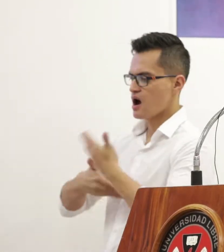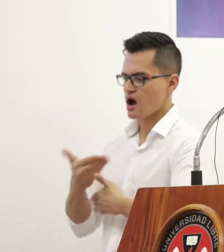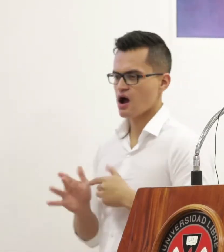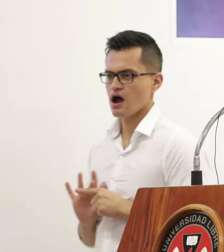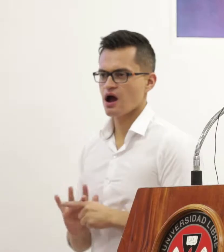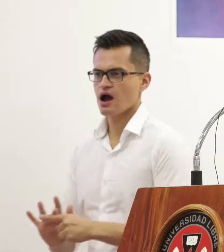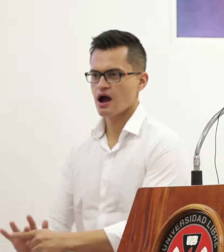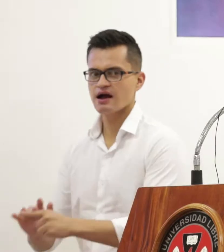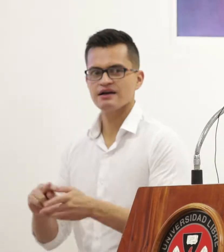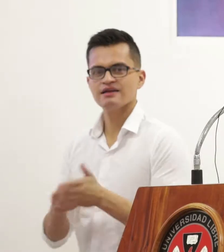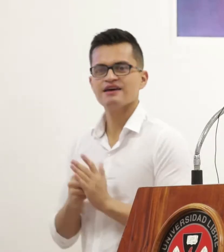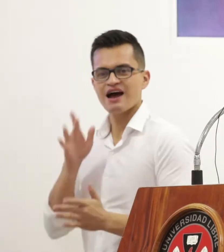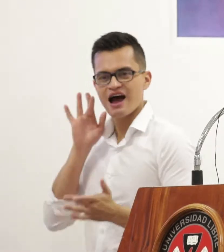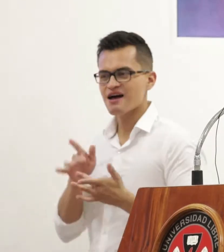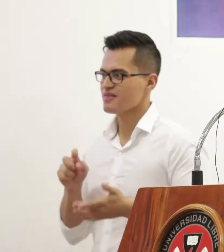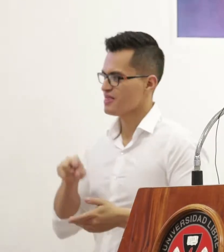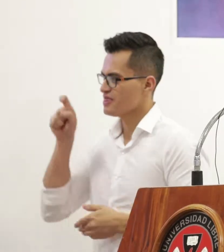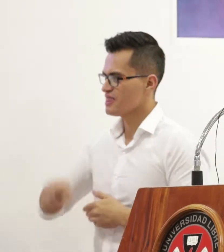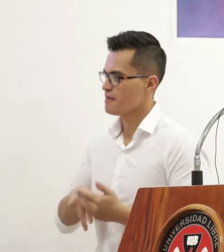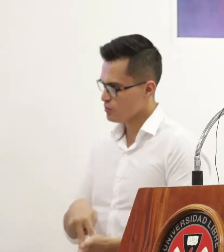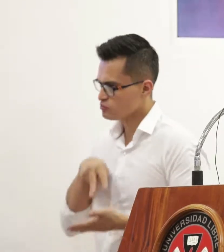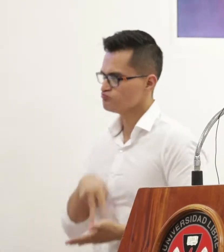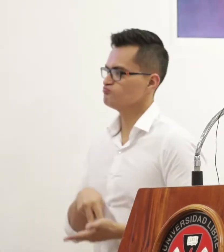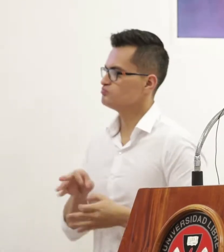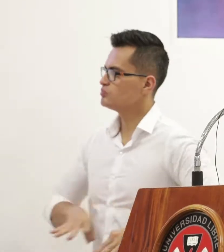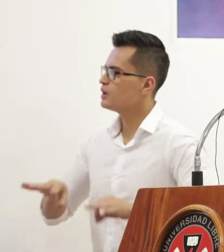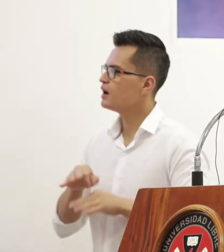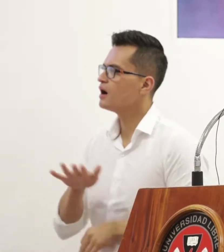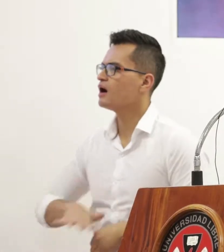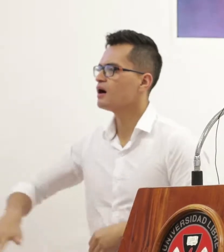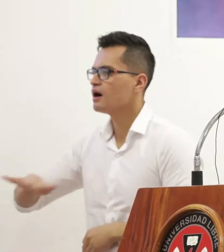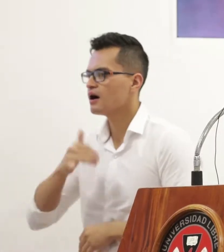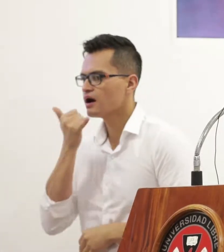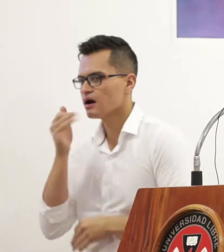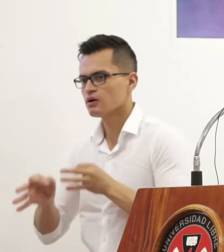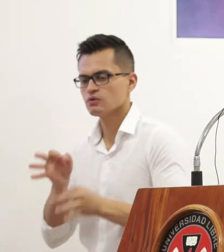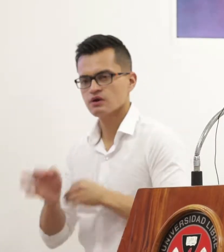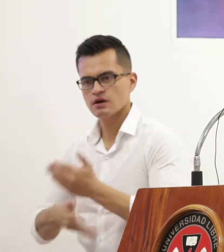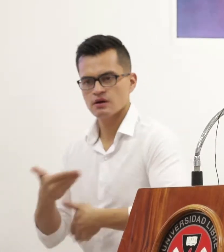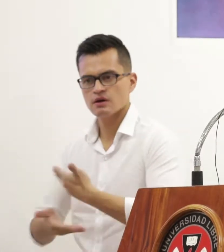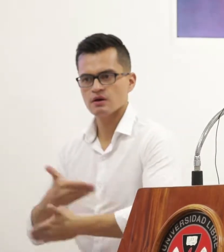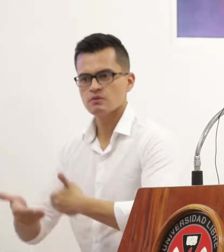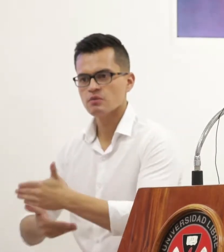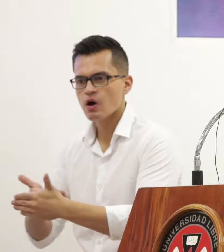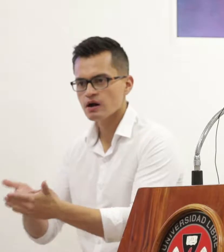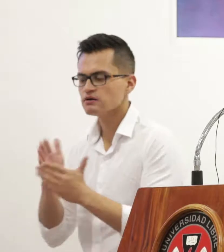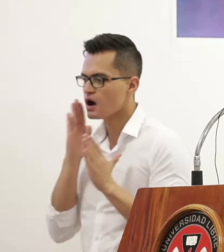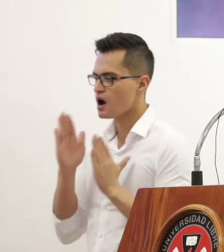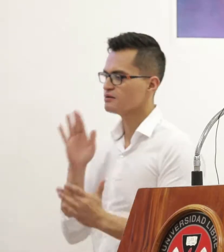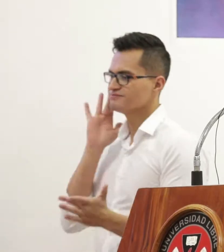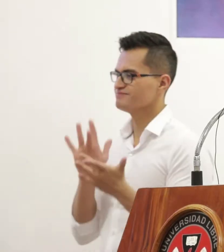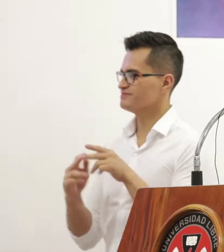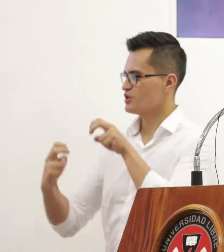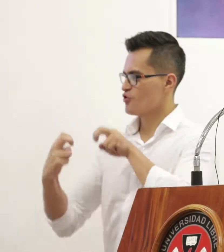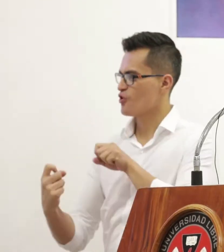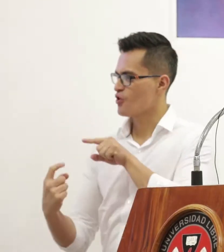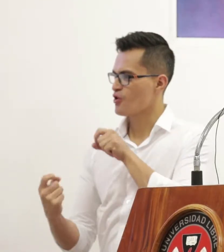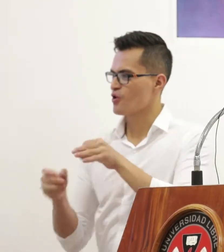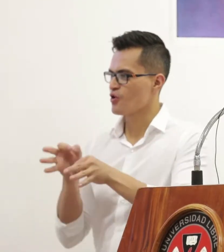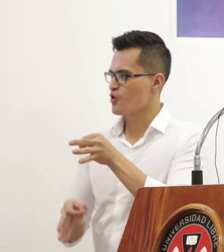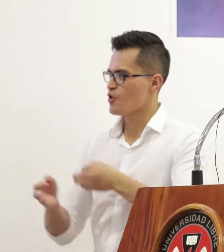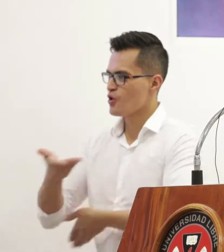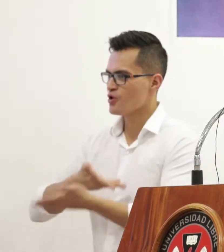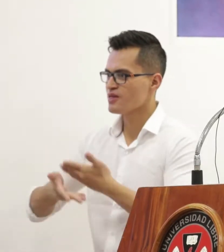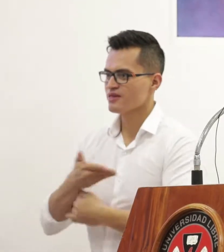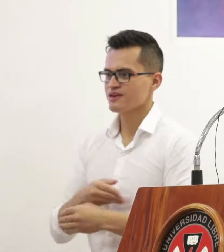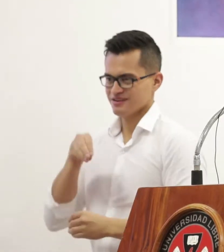la realidad de lo que pasa en el mundo de la justicia, esa es la magnífica función que cumplen los consultores jurídicos de nuestras facultades